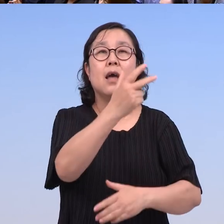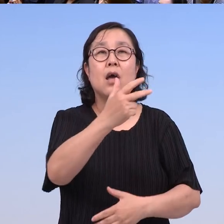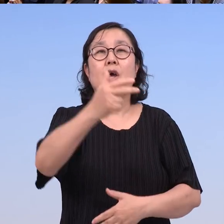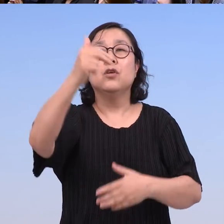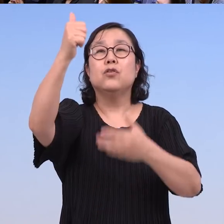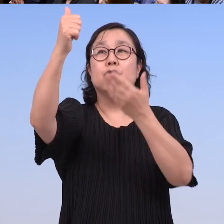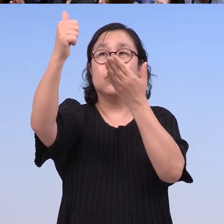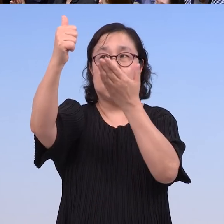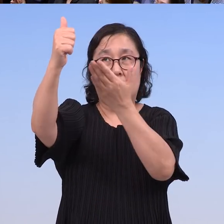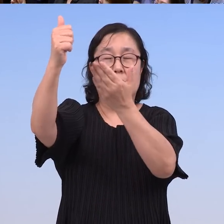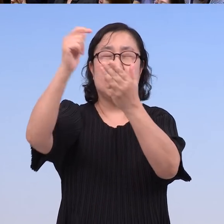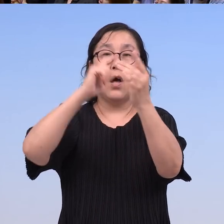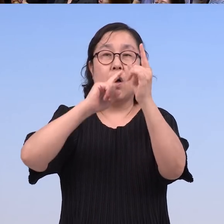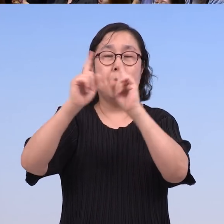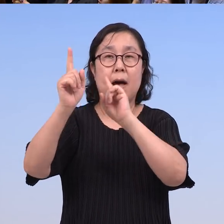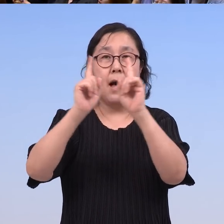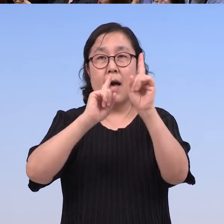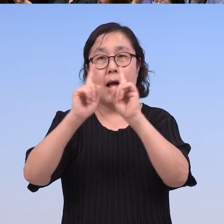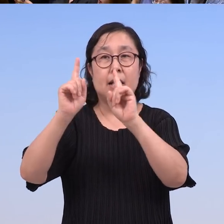주께서 말씀하신,